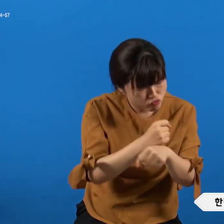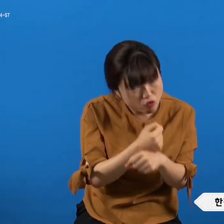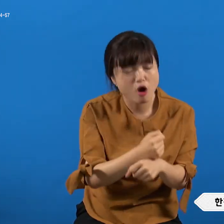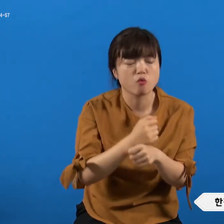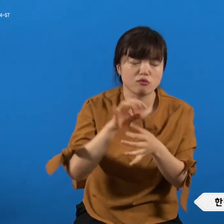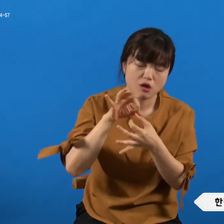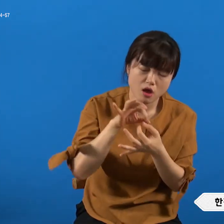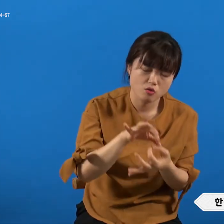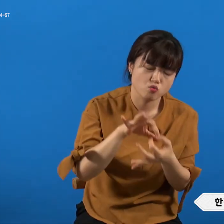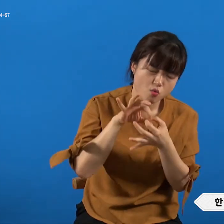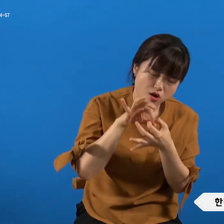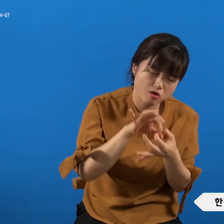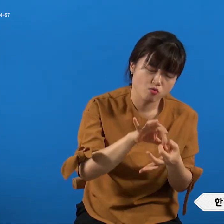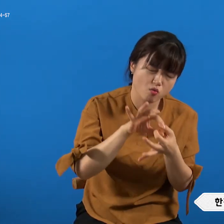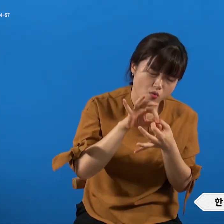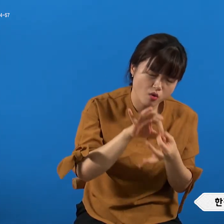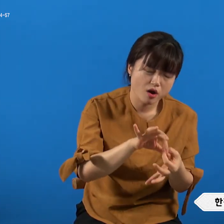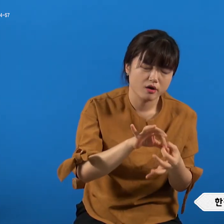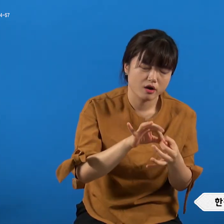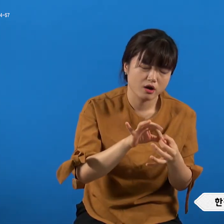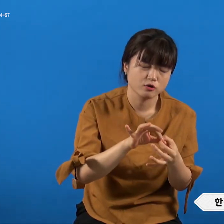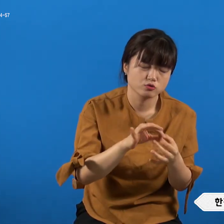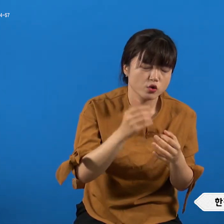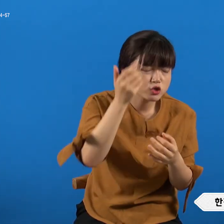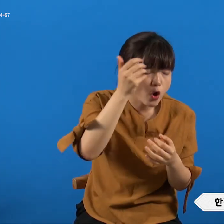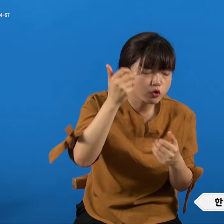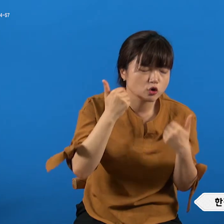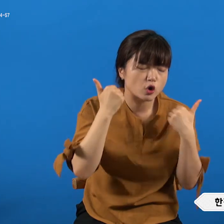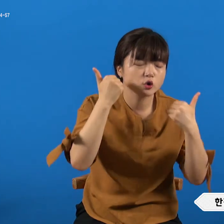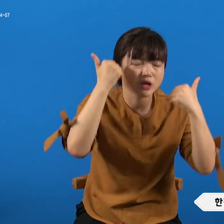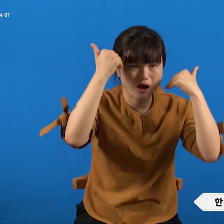연구하고 계속 그렇게 성장하셨습니다.